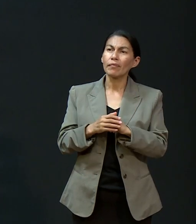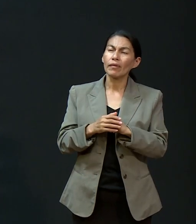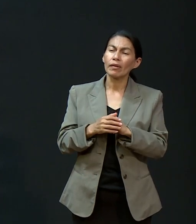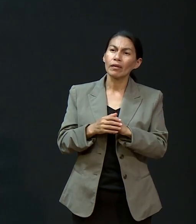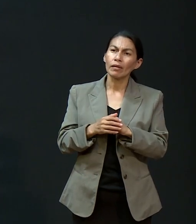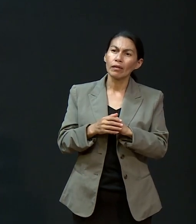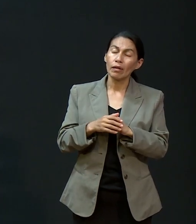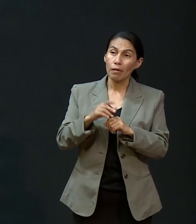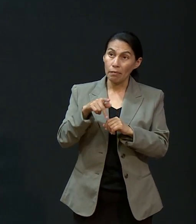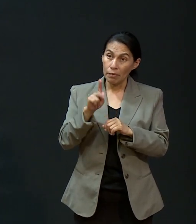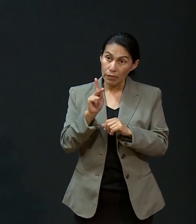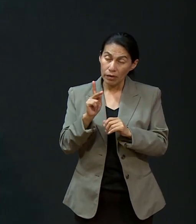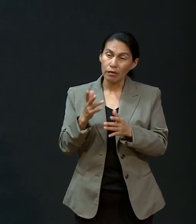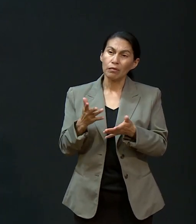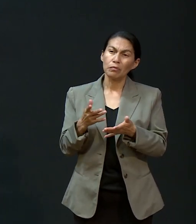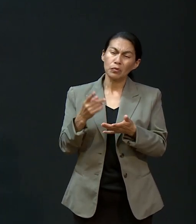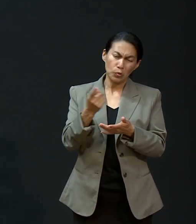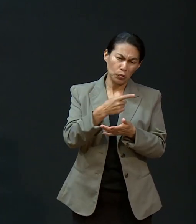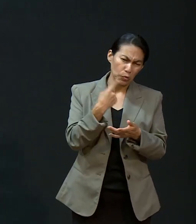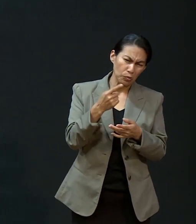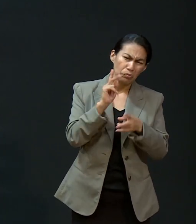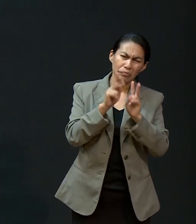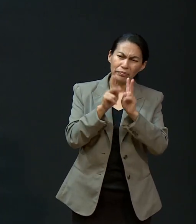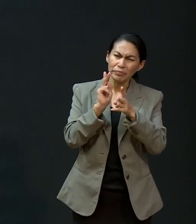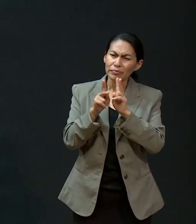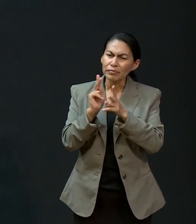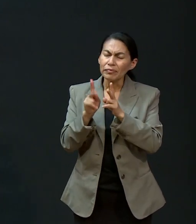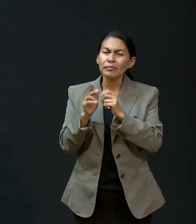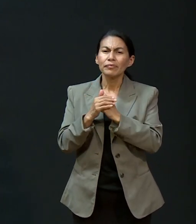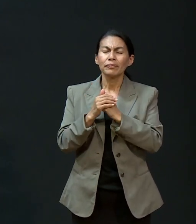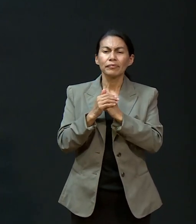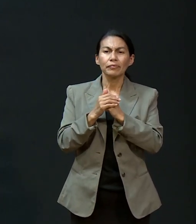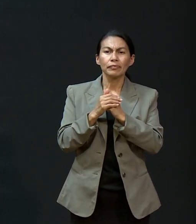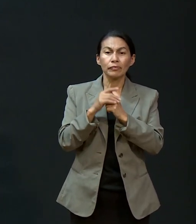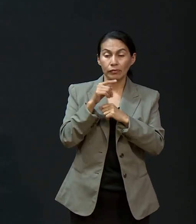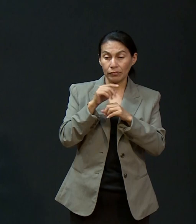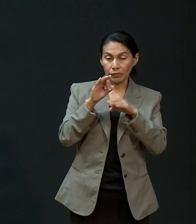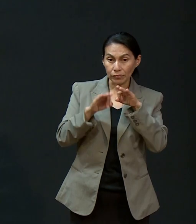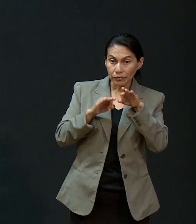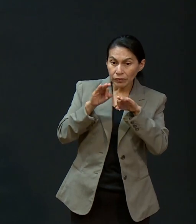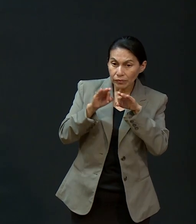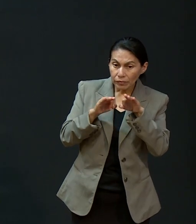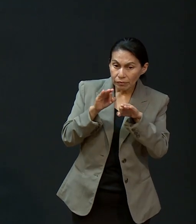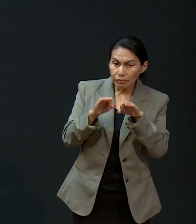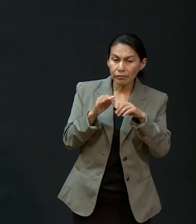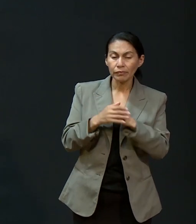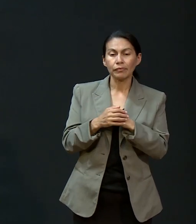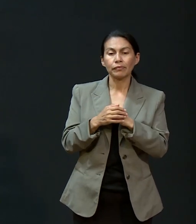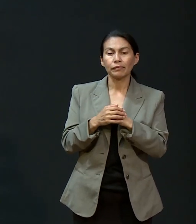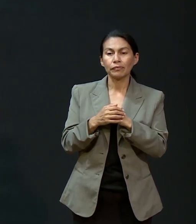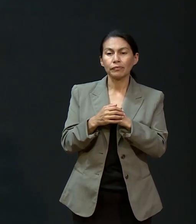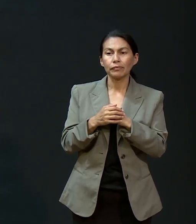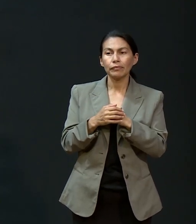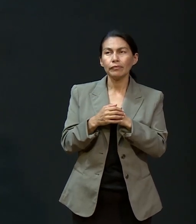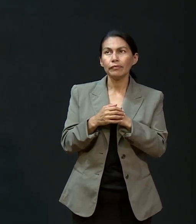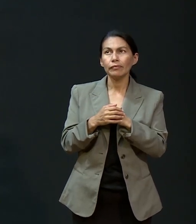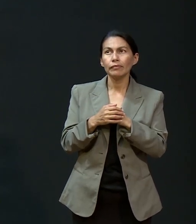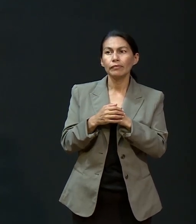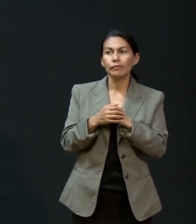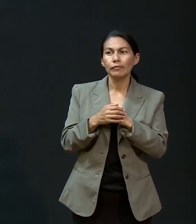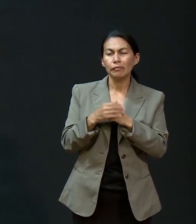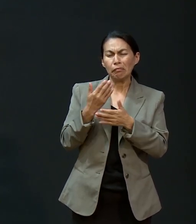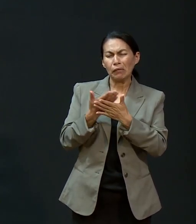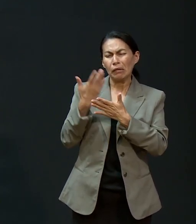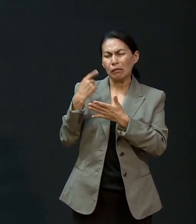Y fue así. Y, de hecho, una de las conversaciones que teníamos con ella cuando estaba haciendo su tratamiento, nos decía,